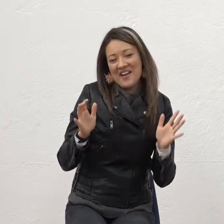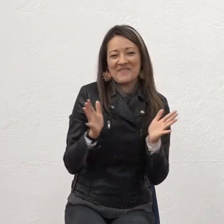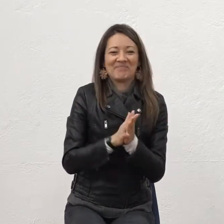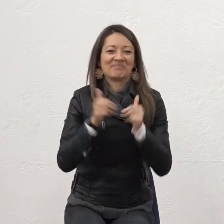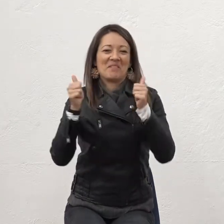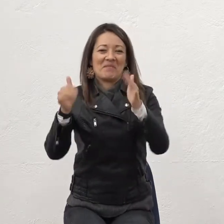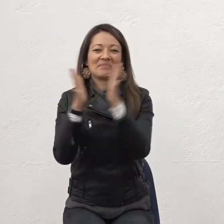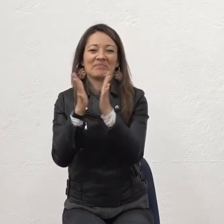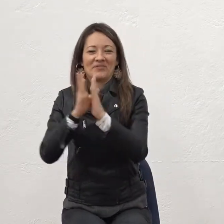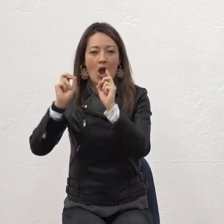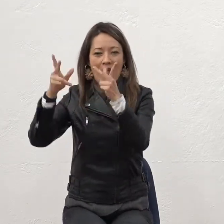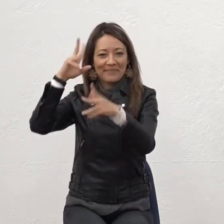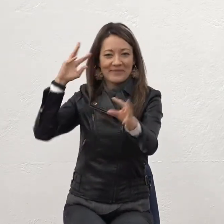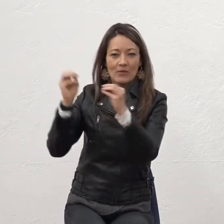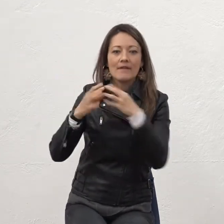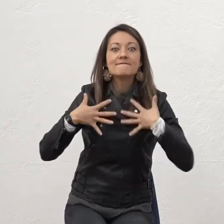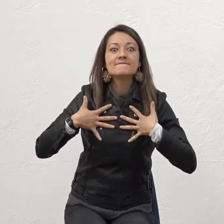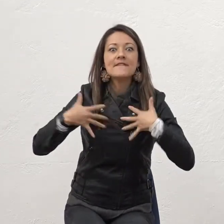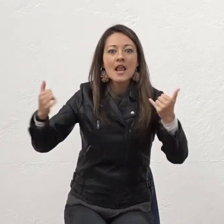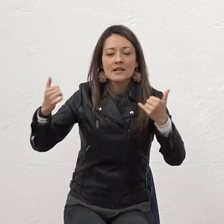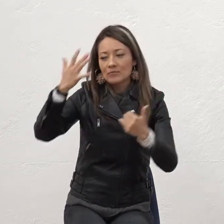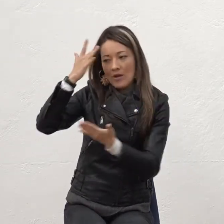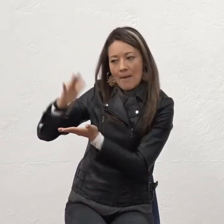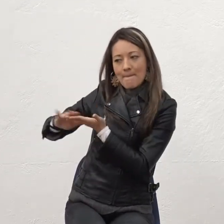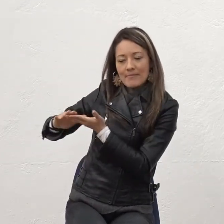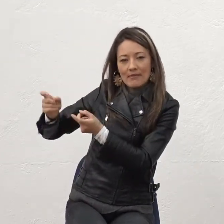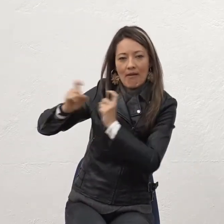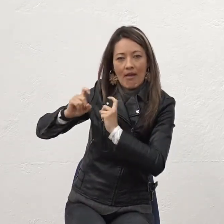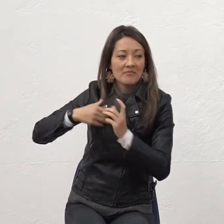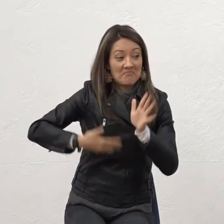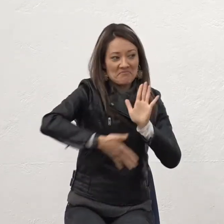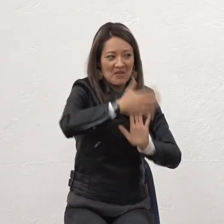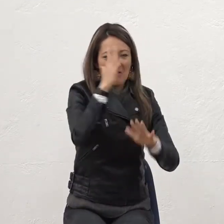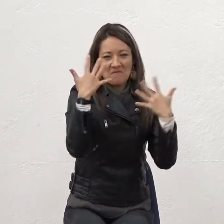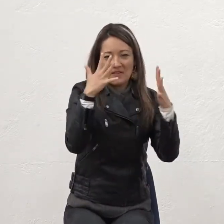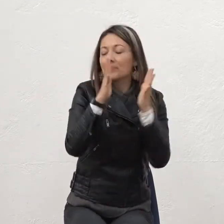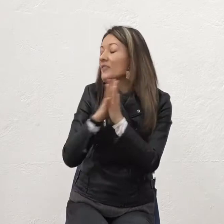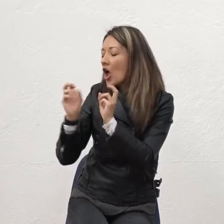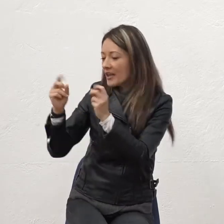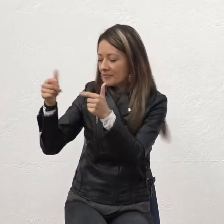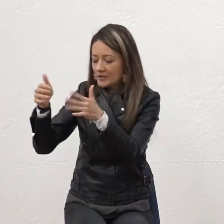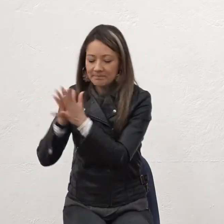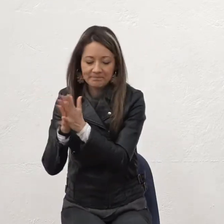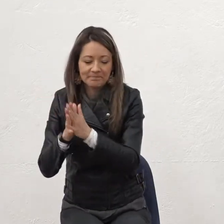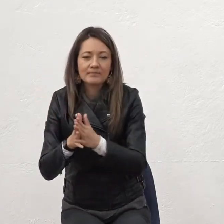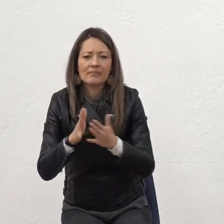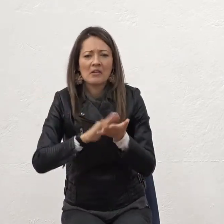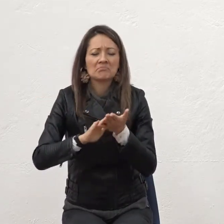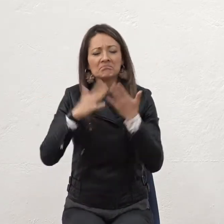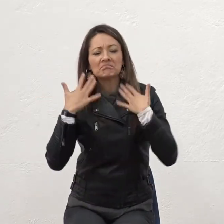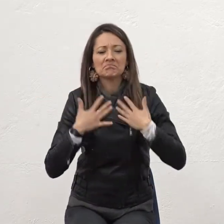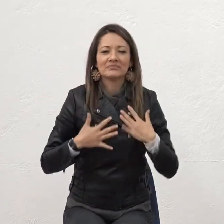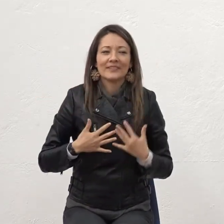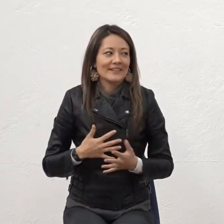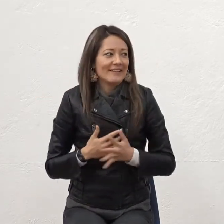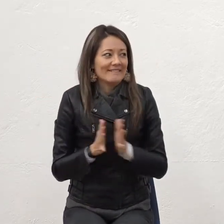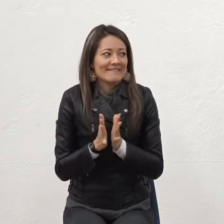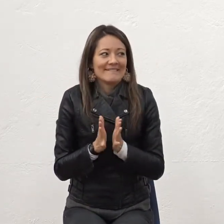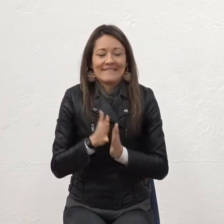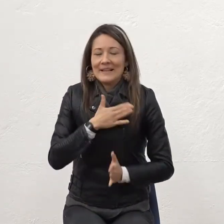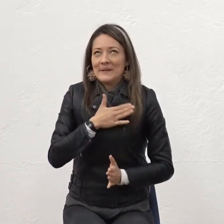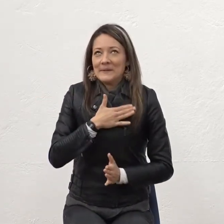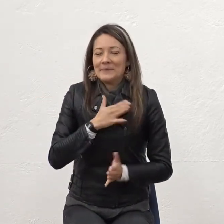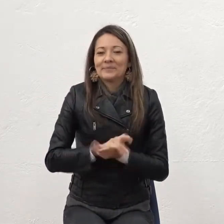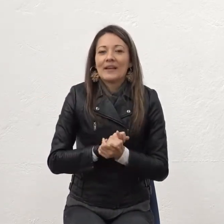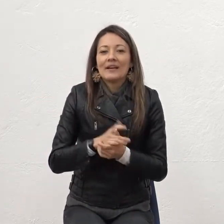qué bueno! Feliz porque le di permiso. Me dijo: listo, así sí voy. Bueno, se arregló, y yo me fui